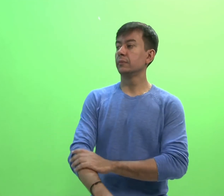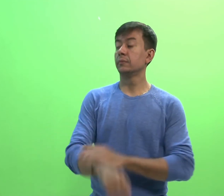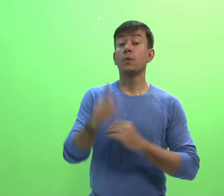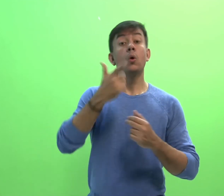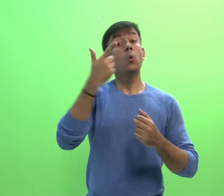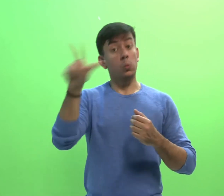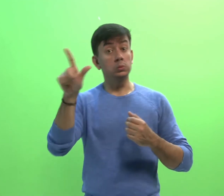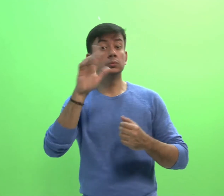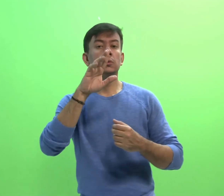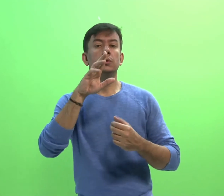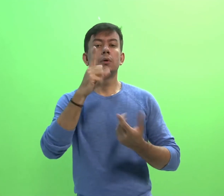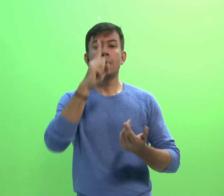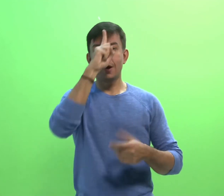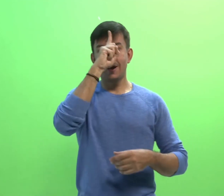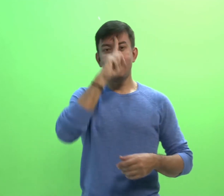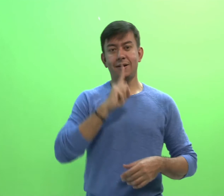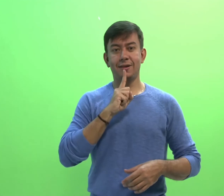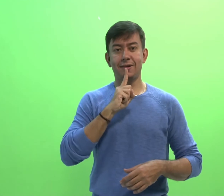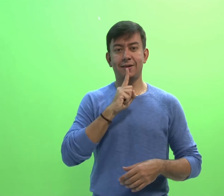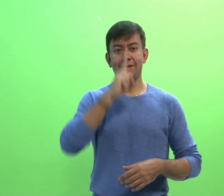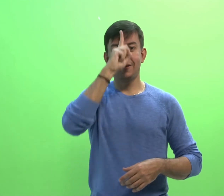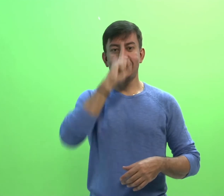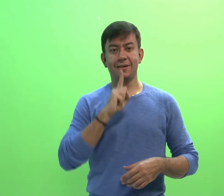sinal, amarelo. Então,